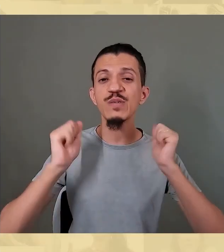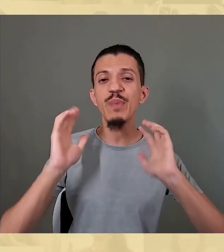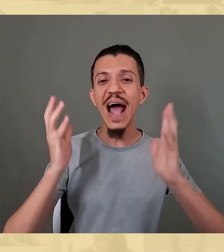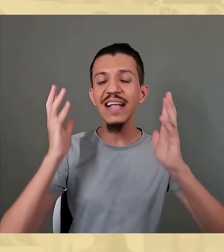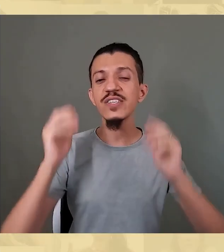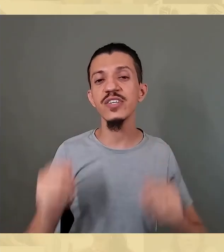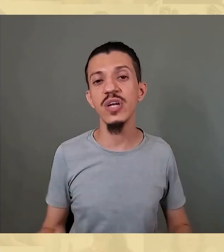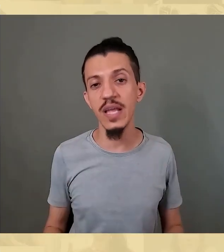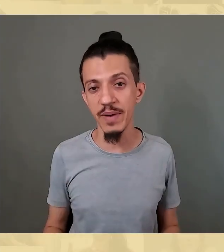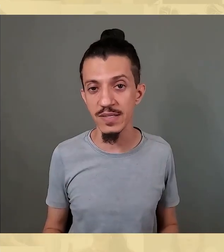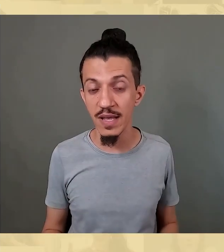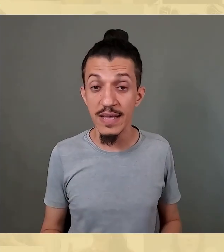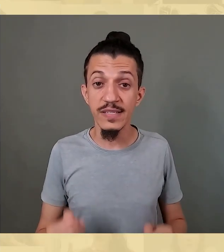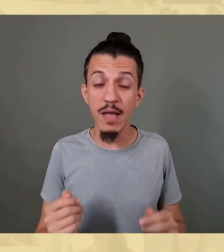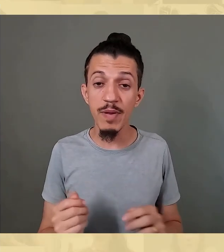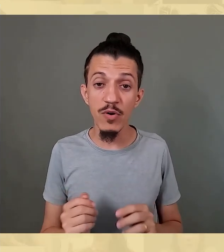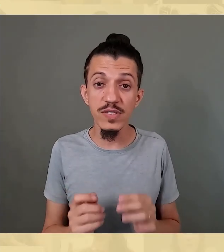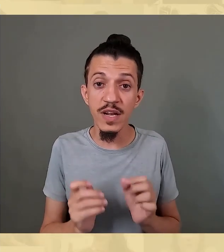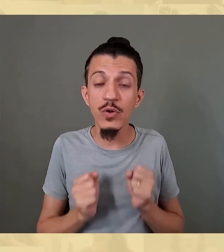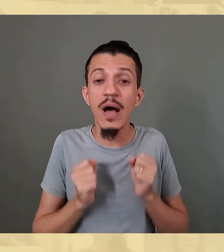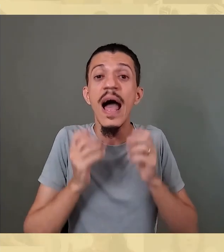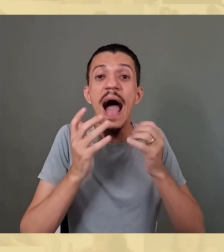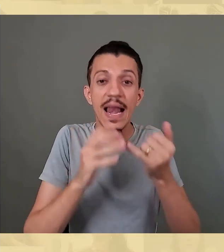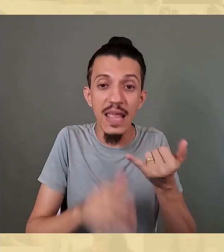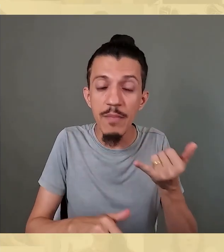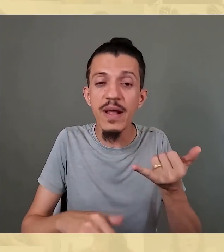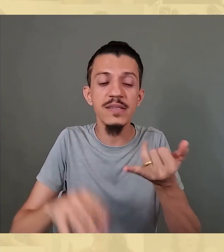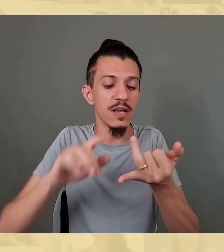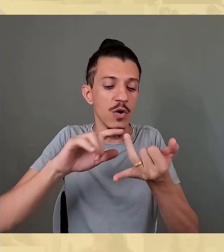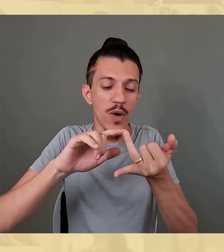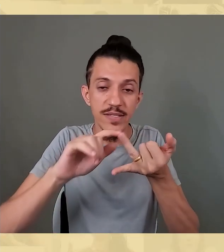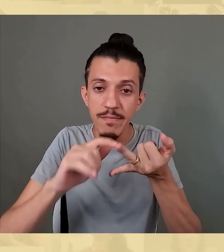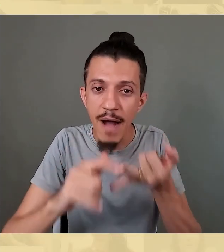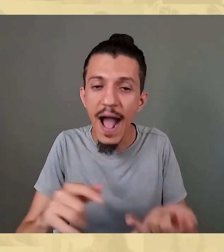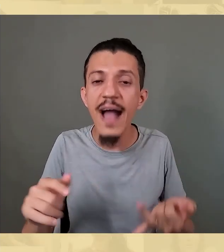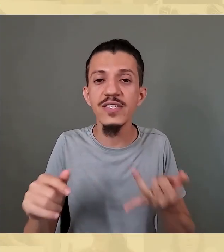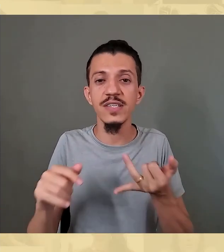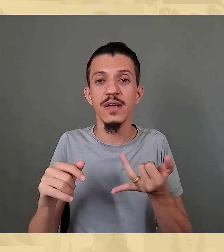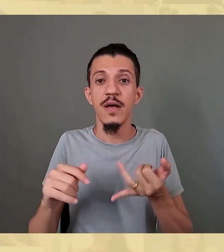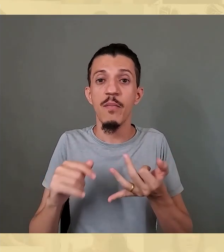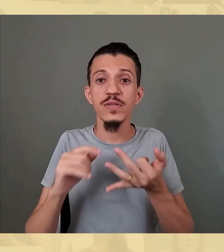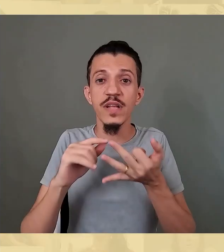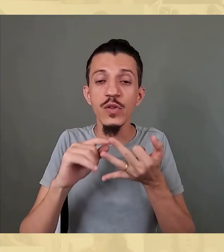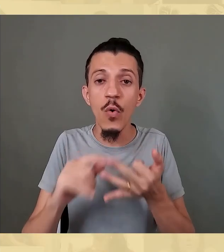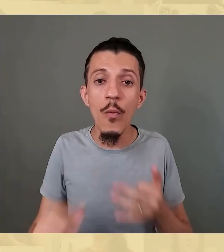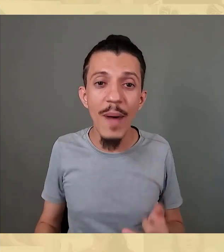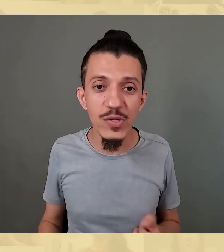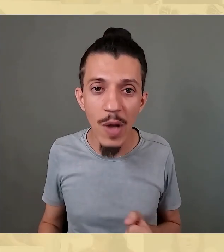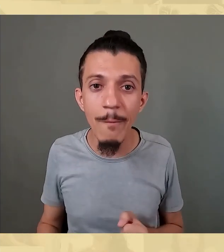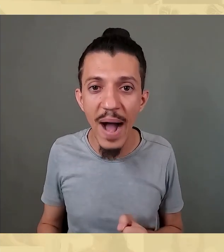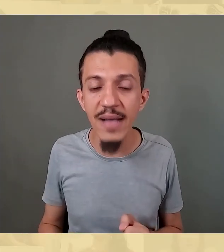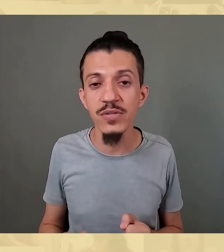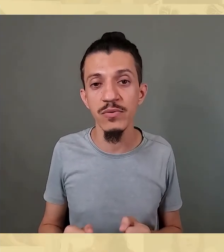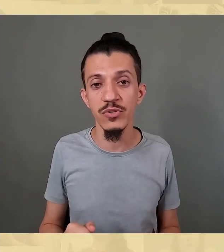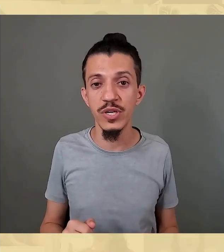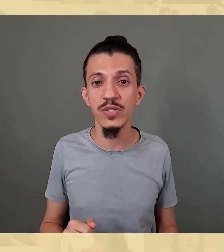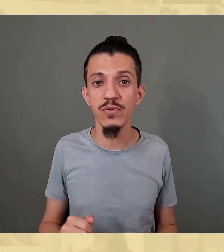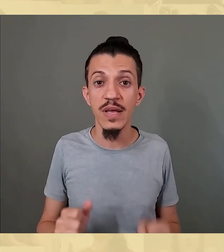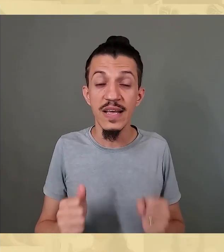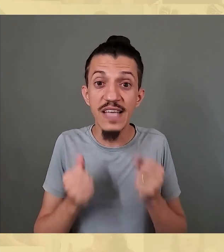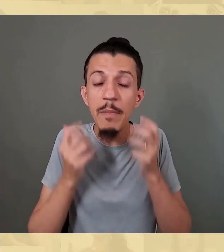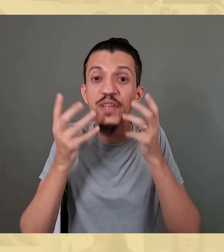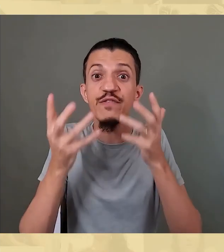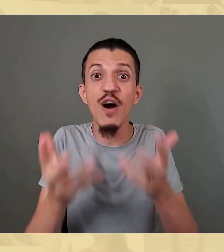aulas práticas de Libras, sempre mostrando a Libras com as imagens, mostrando o passo a passo